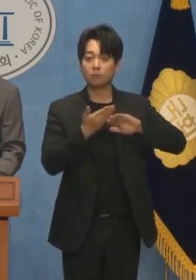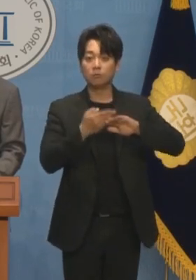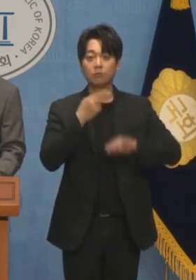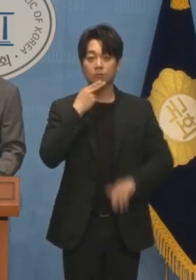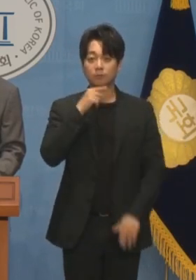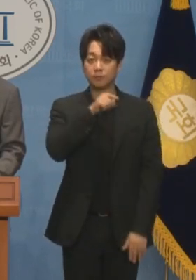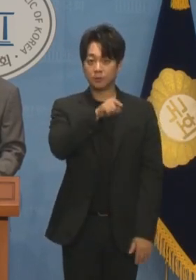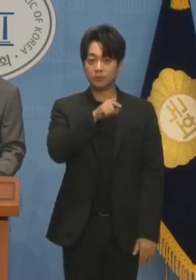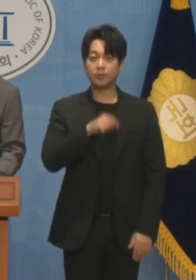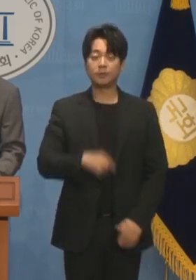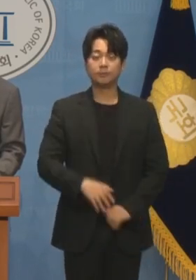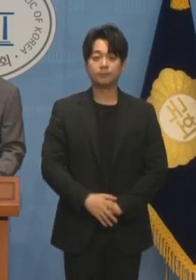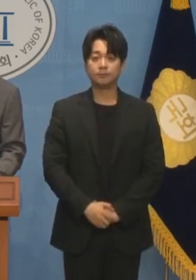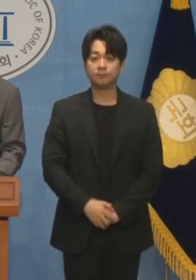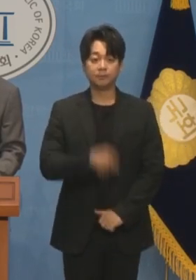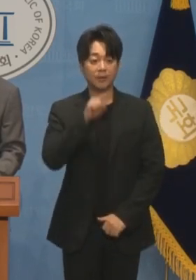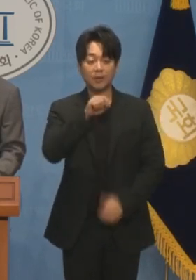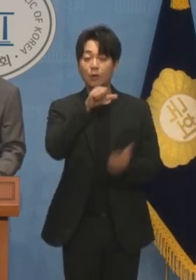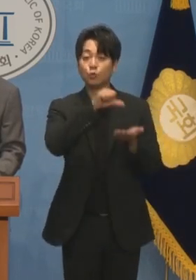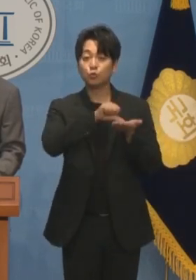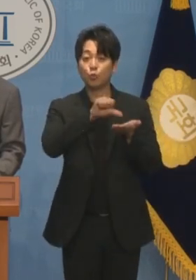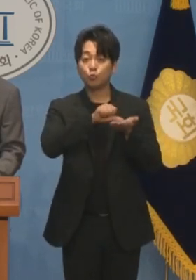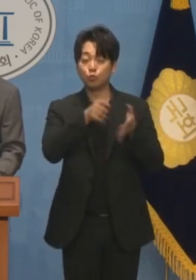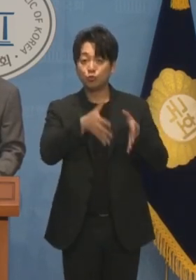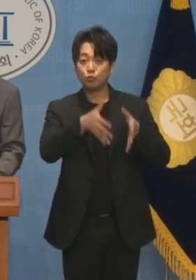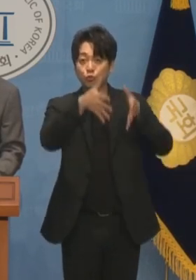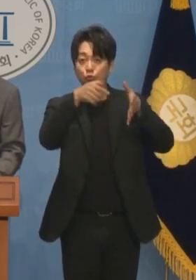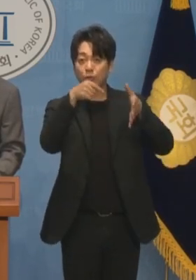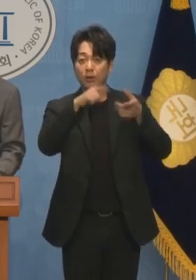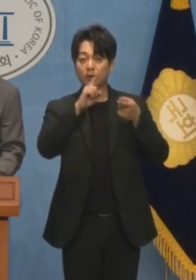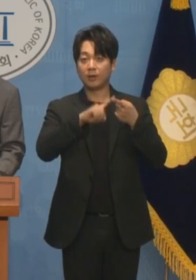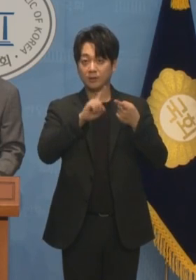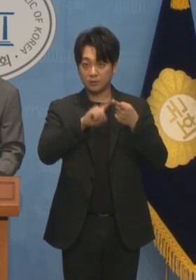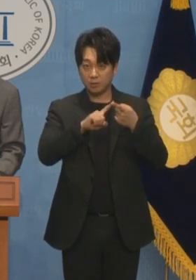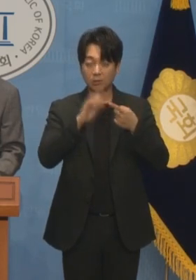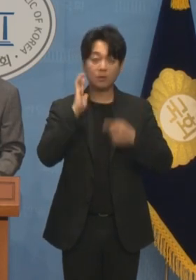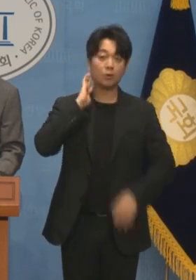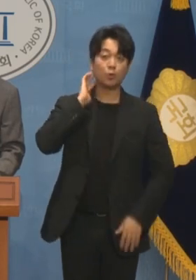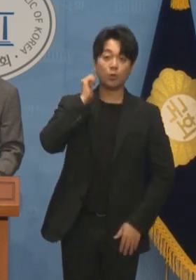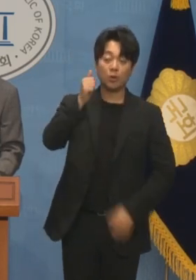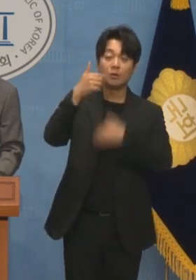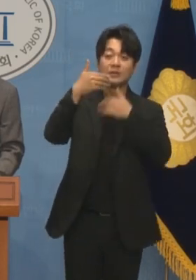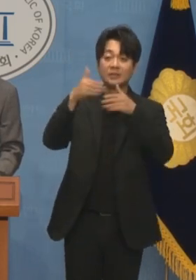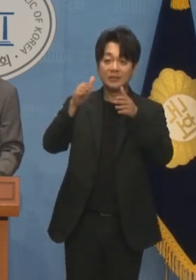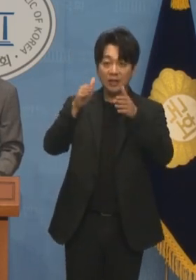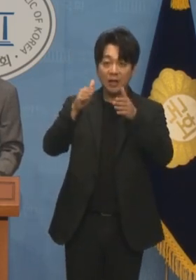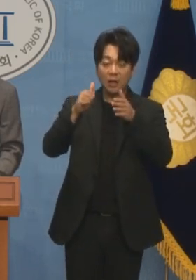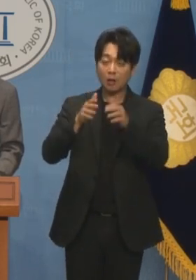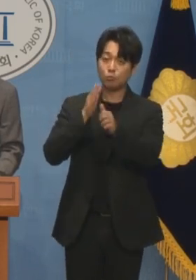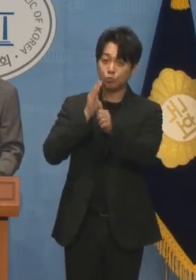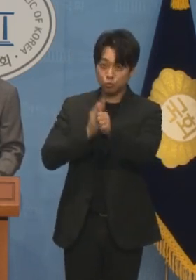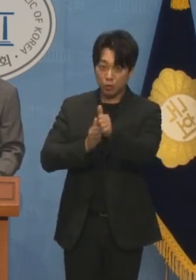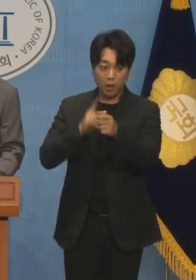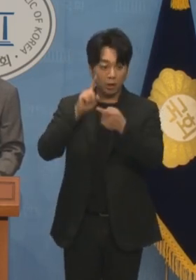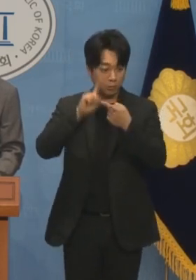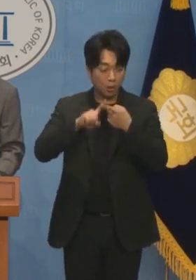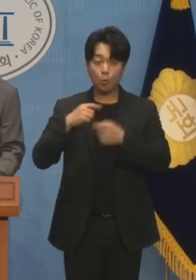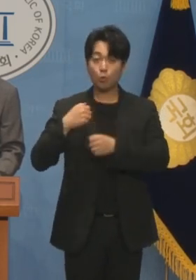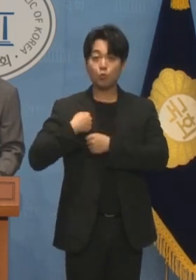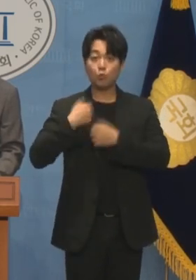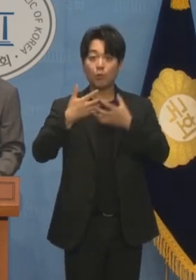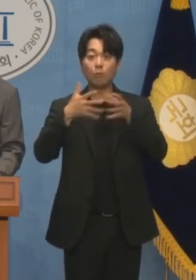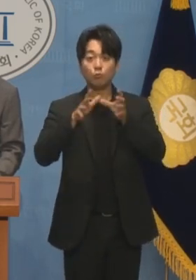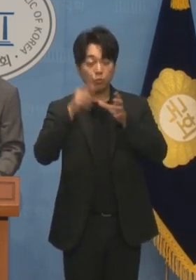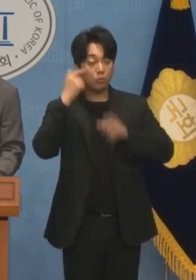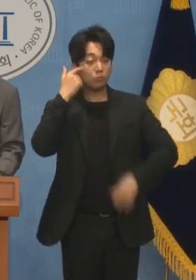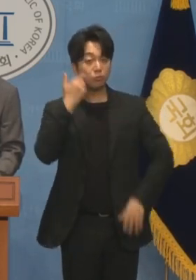해당 구조물과 관련하여 대통령실에 요구한 자료 그대로 국방부에 확인하자 국방부는